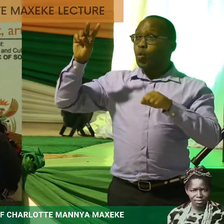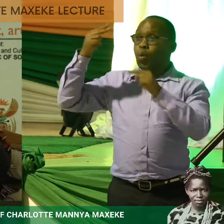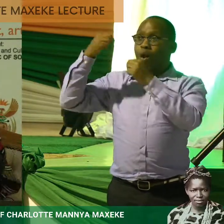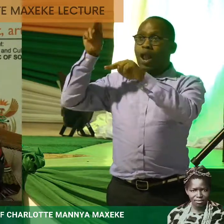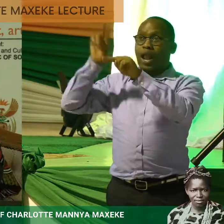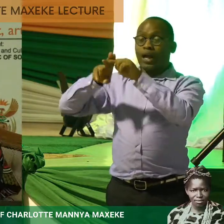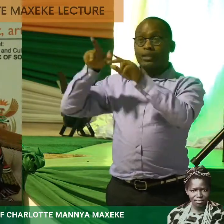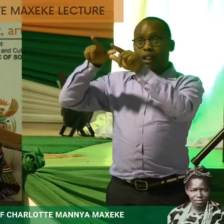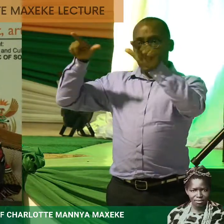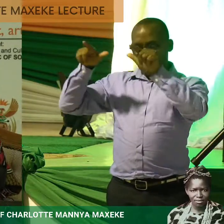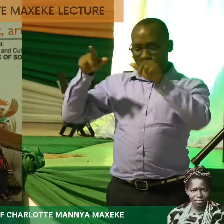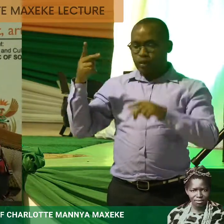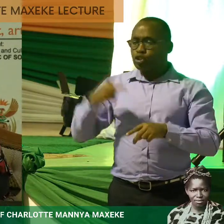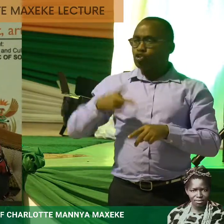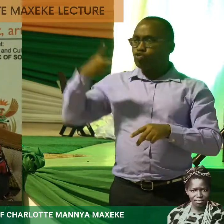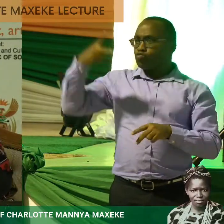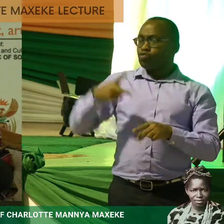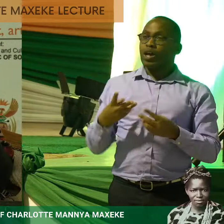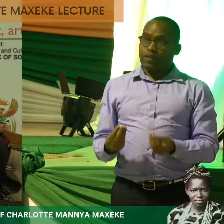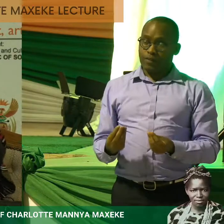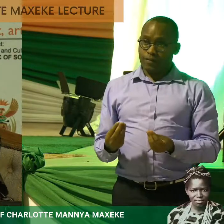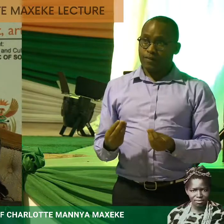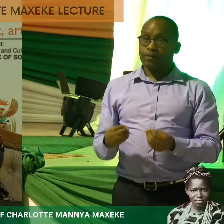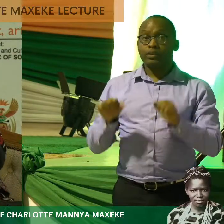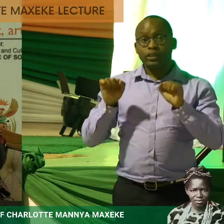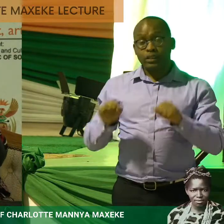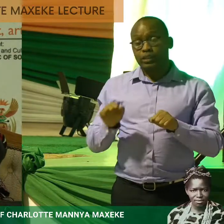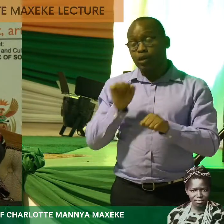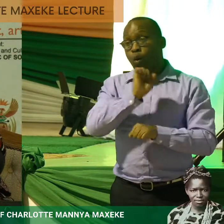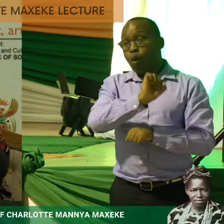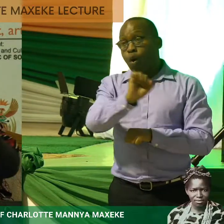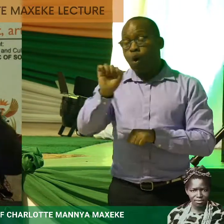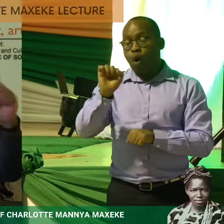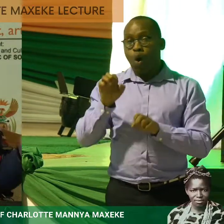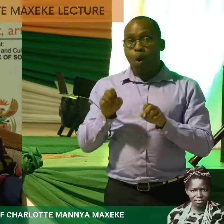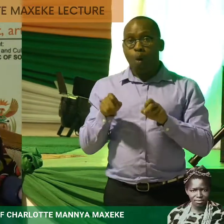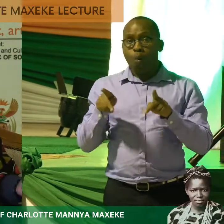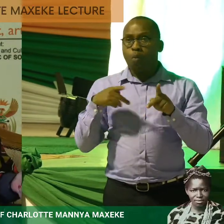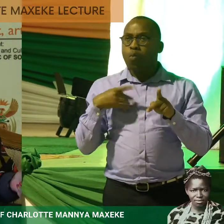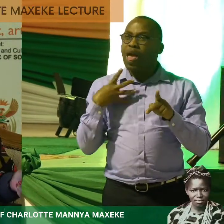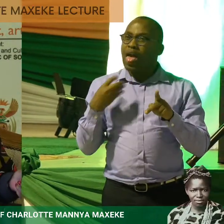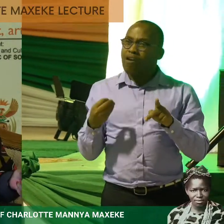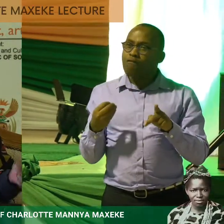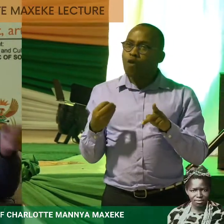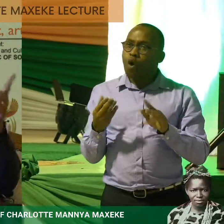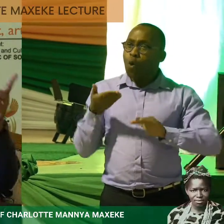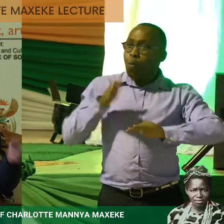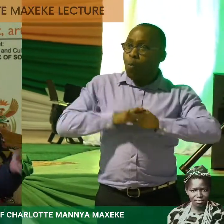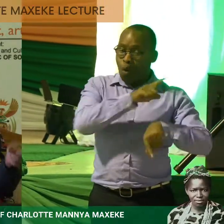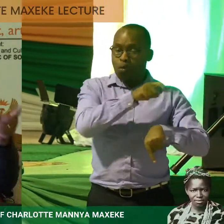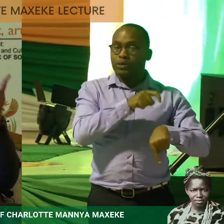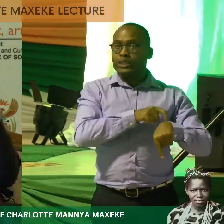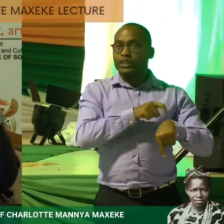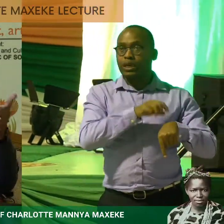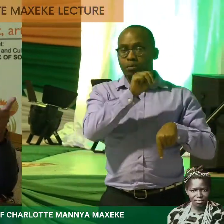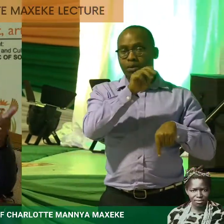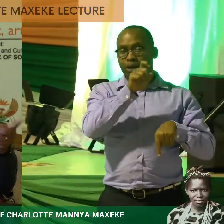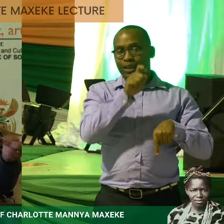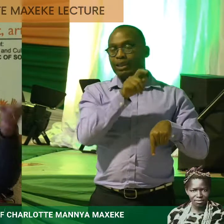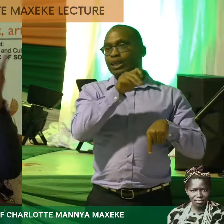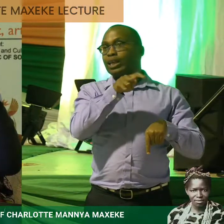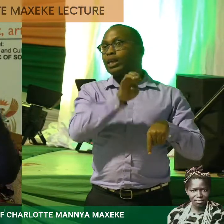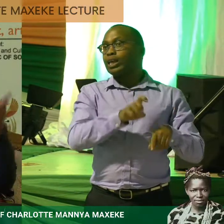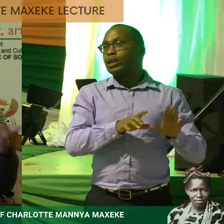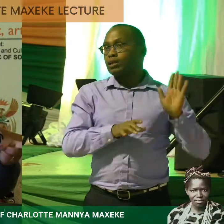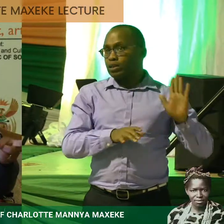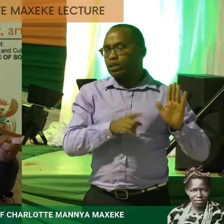zikhona ibhasari. So ezenwi opportunity zininzi kunela xesha lomama uCharlotte Maxeke. Kodwa